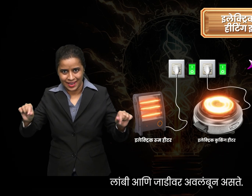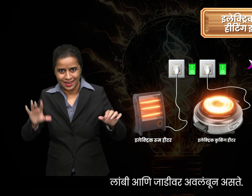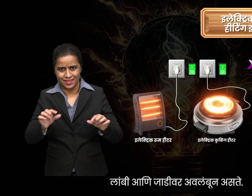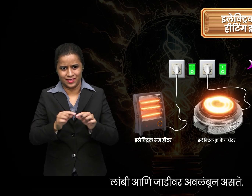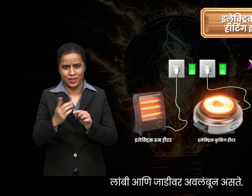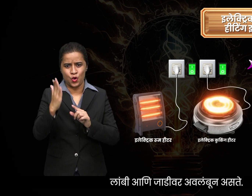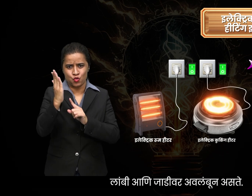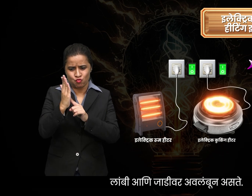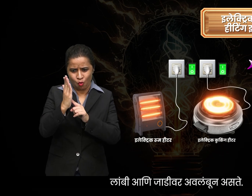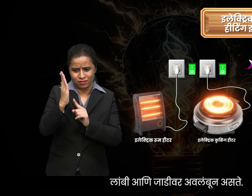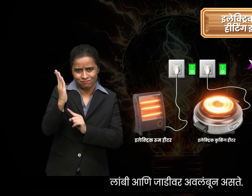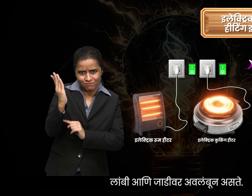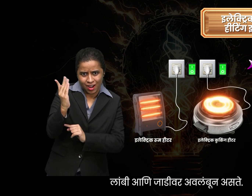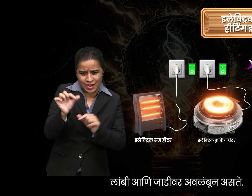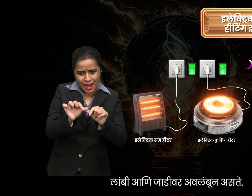असते.